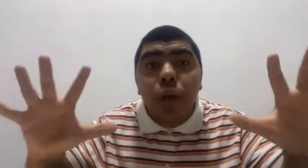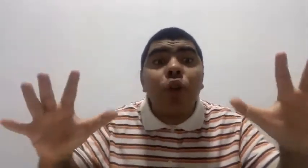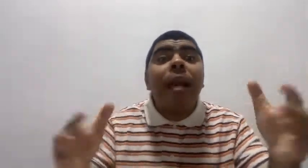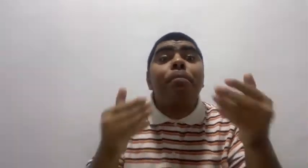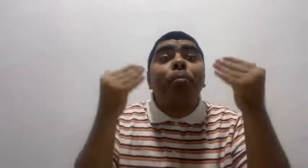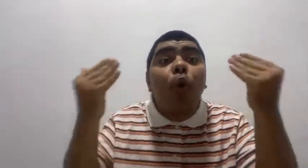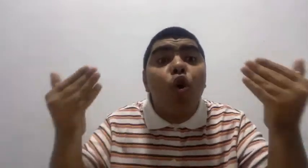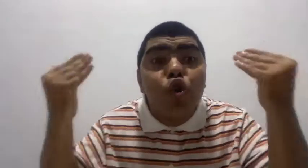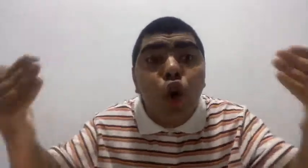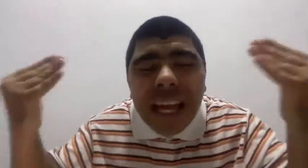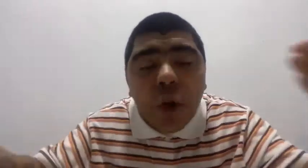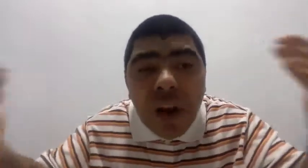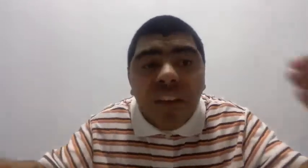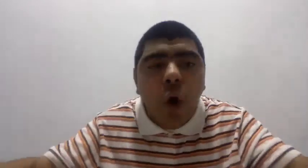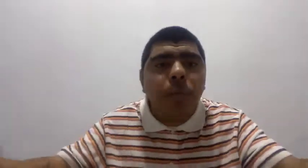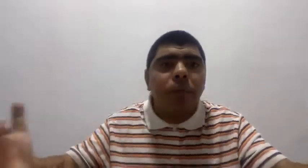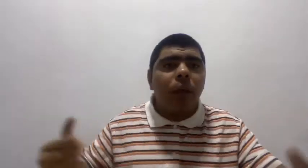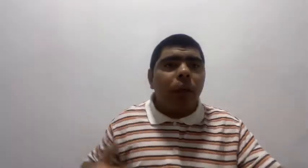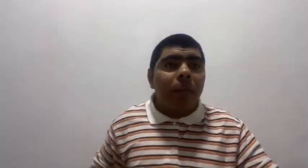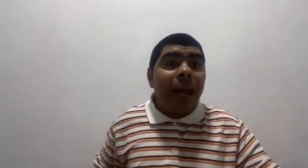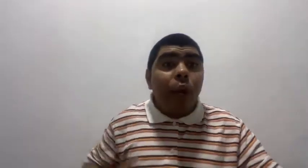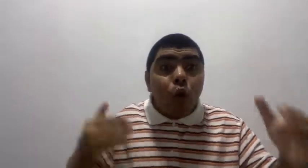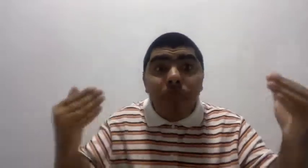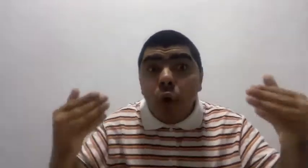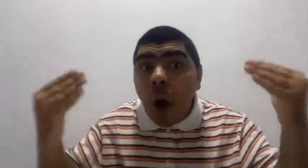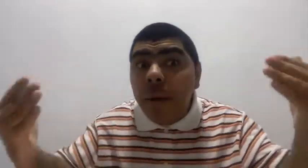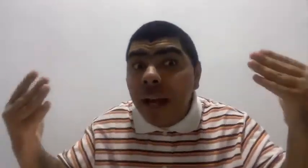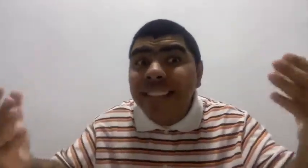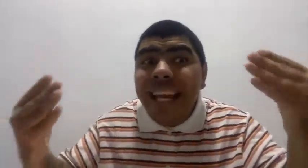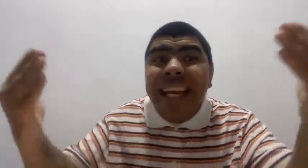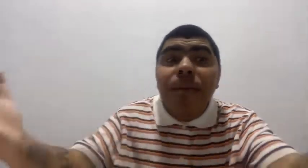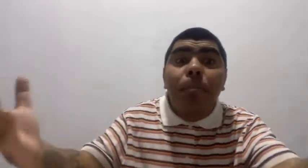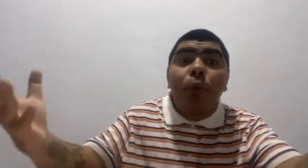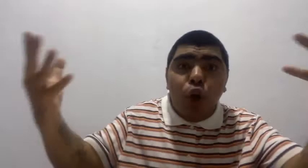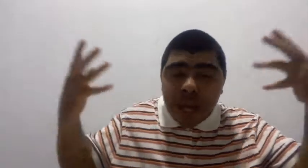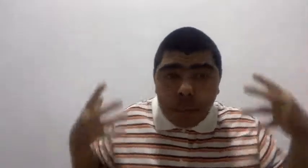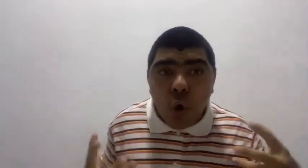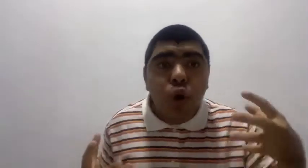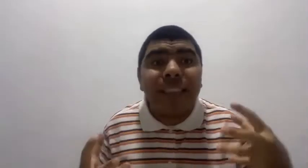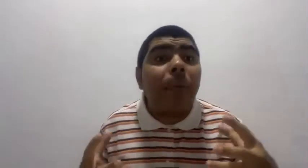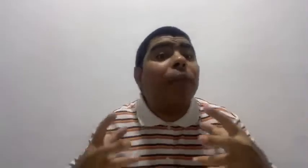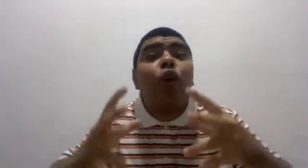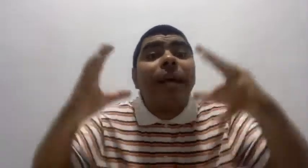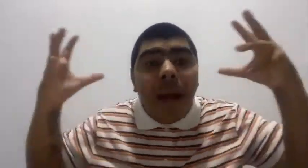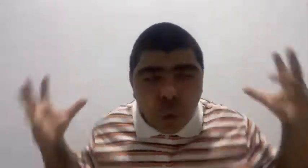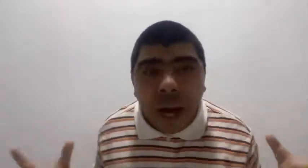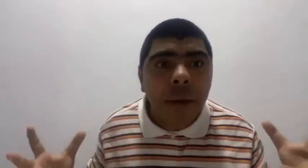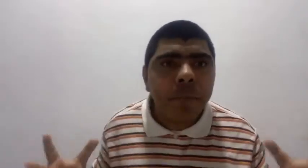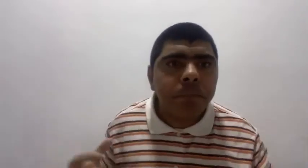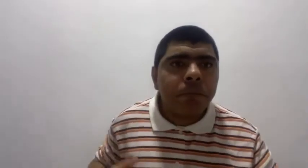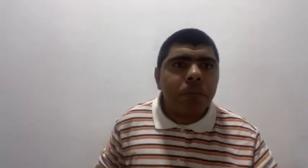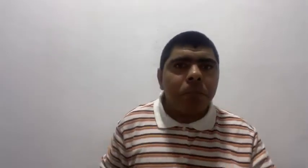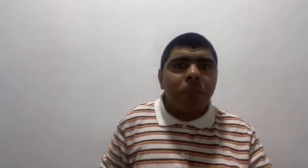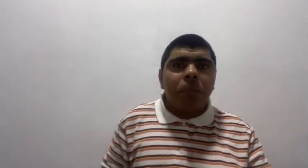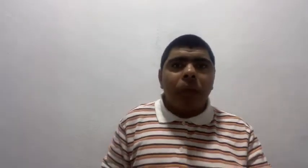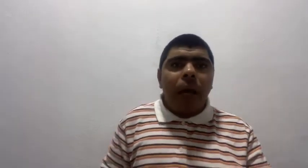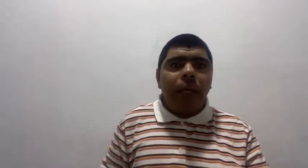y el puro de corazón. ¿Ves? Cuando hablan de limpio, de puro, está hablando de madurez.